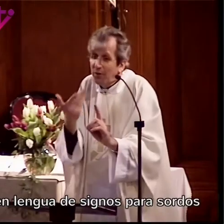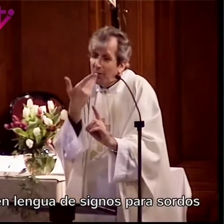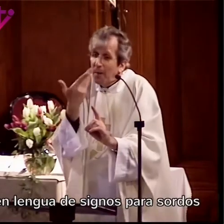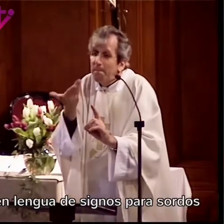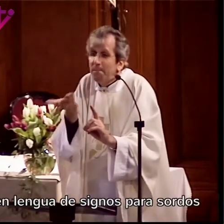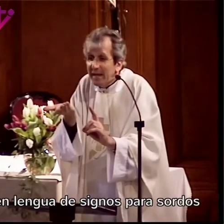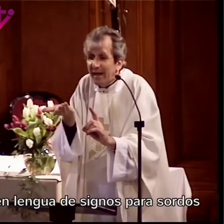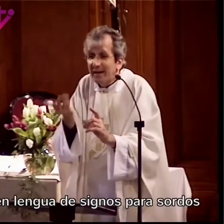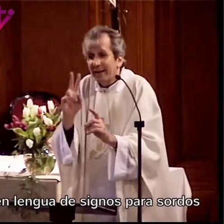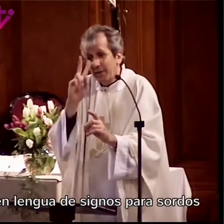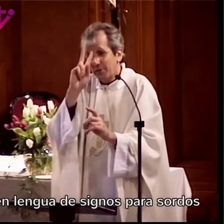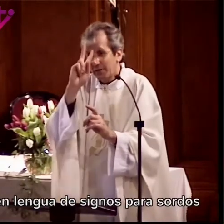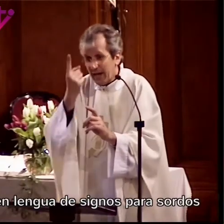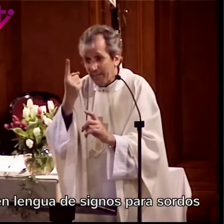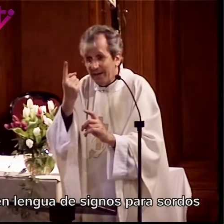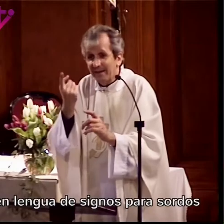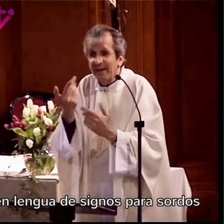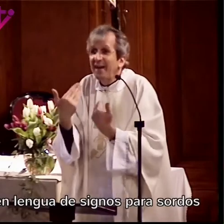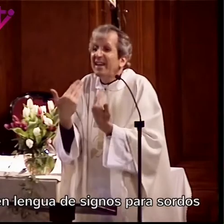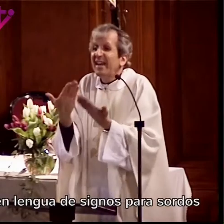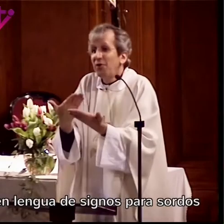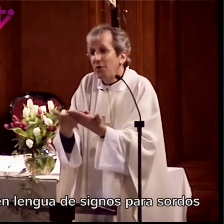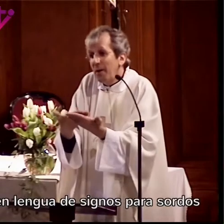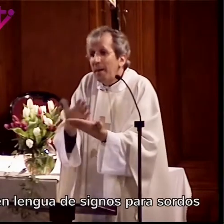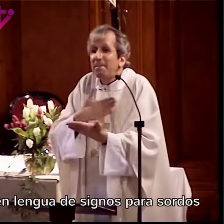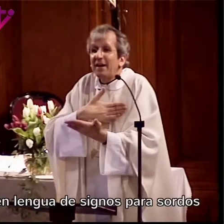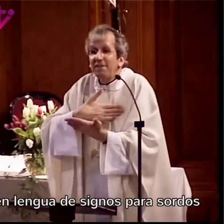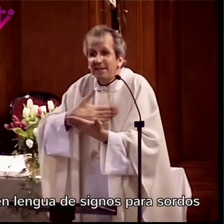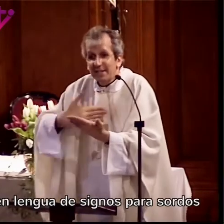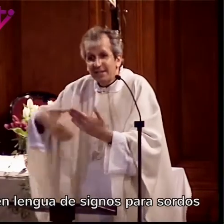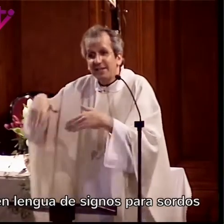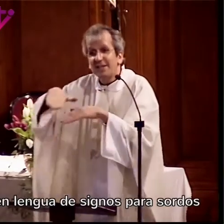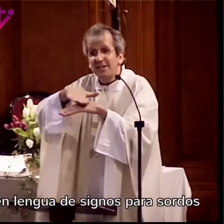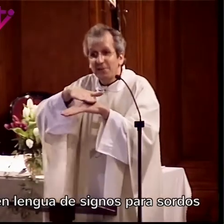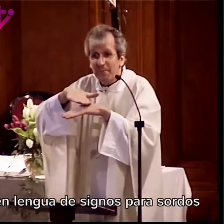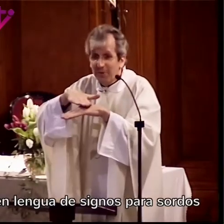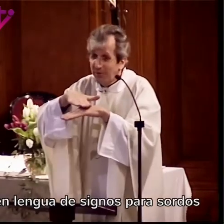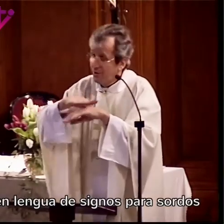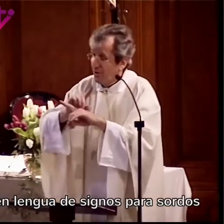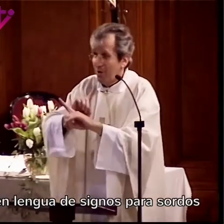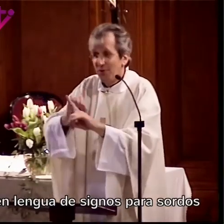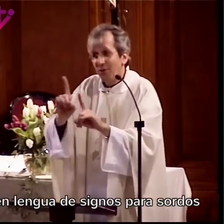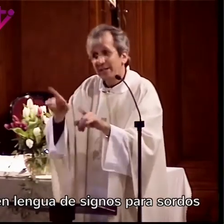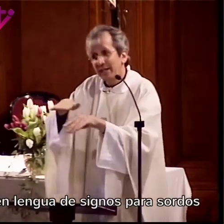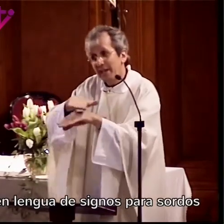pidan que no se arrepientan que no manifiesten ese deseo de perdón no les quedarán